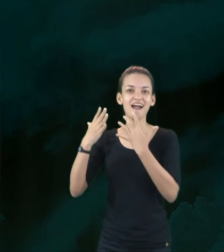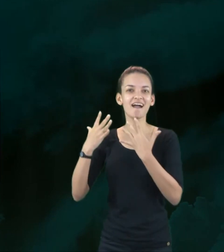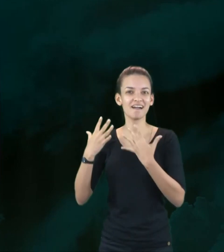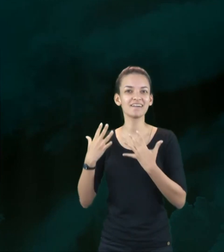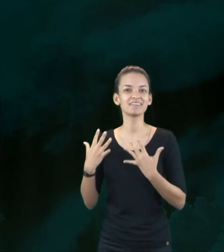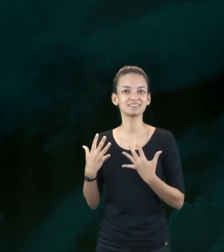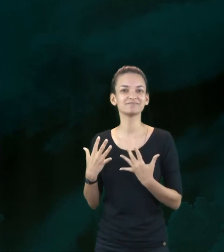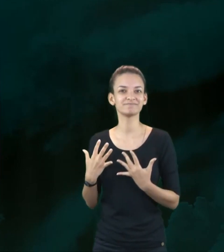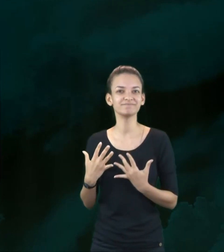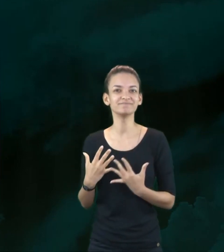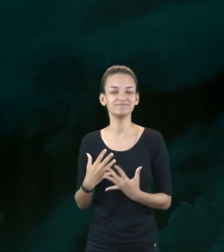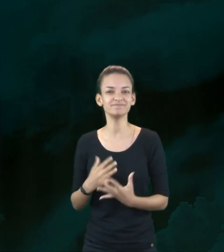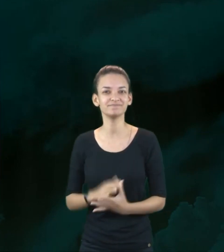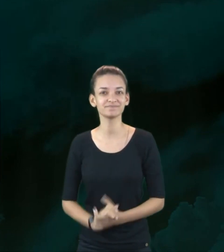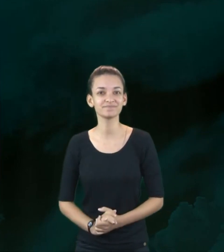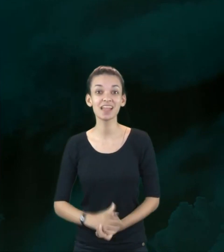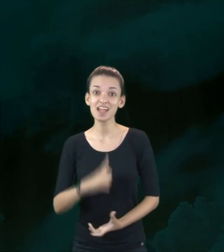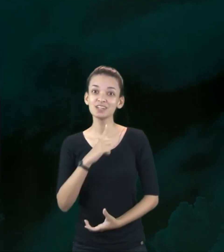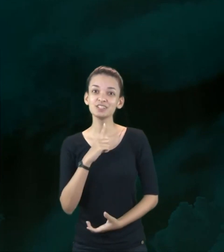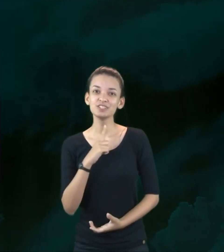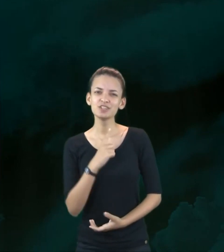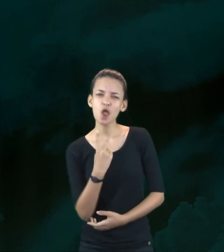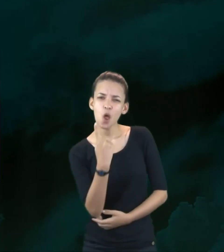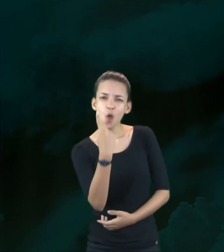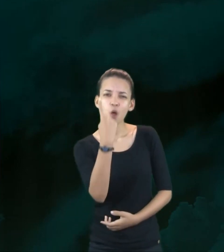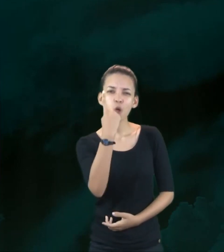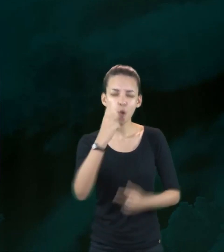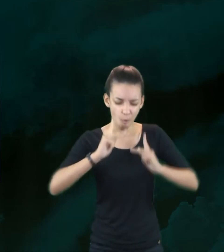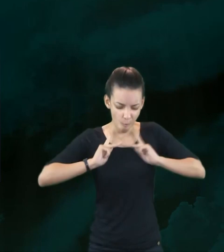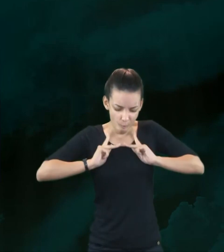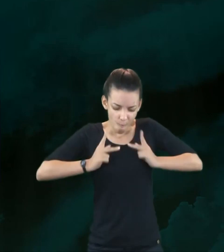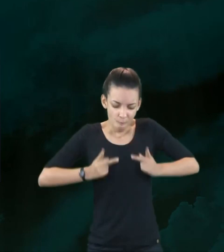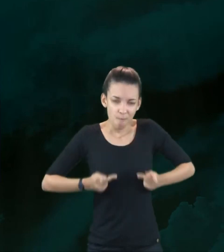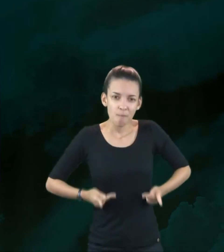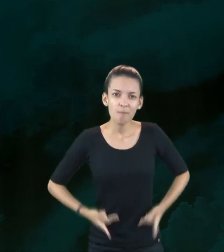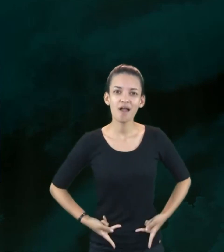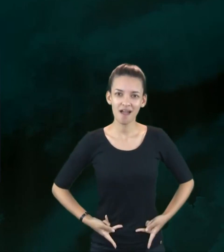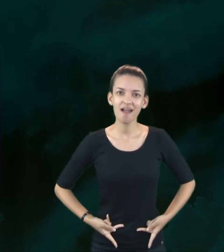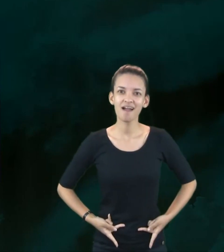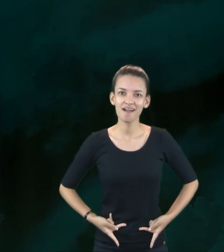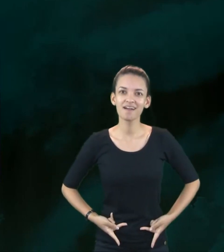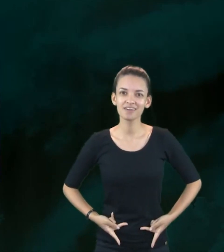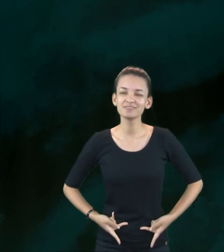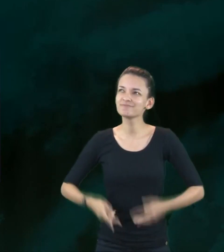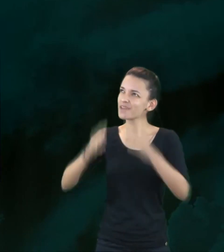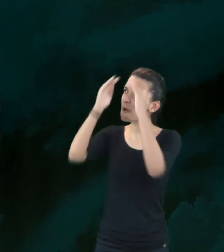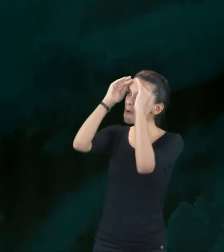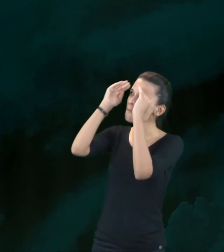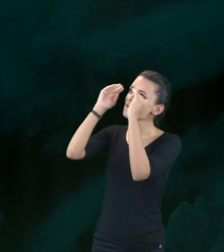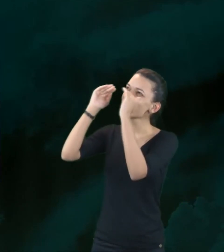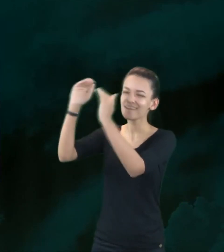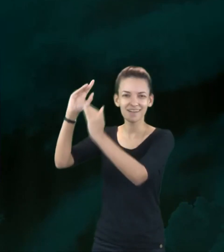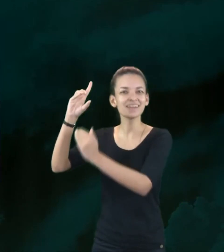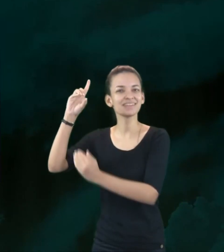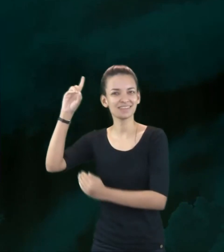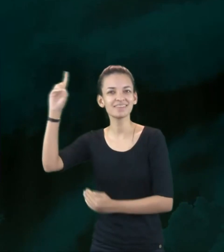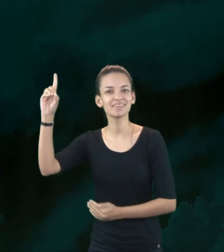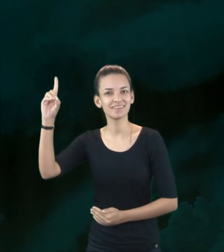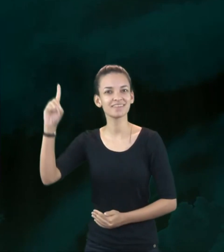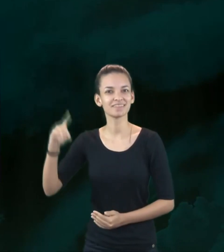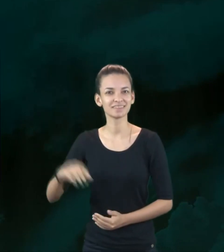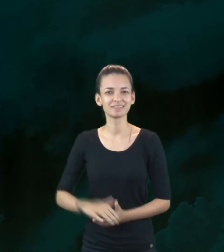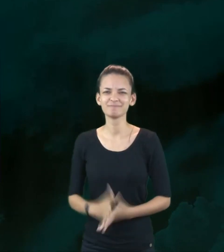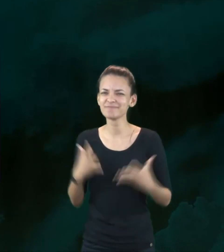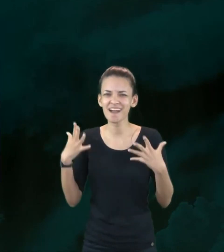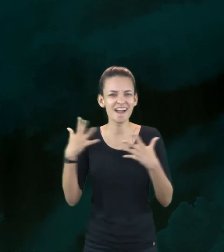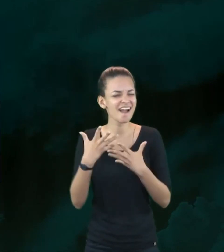Senhor. Havia um homem que dava lugar para Deus preservar a raça humana. Irmãos, isso